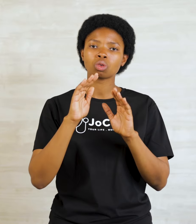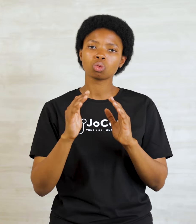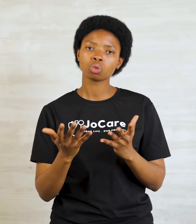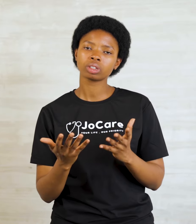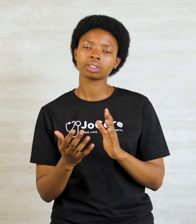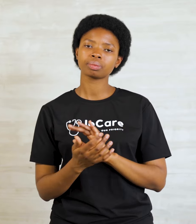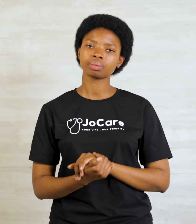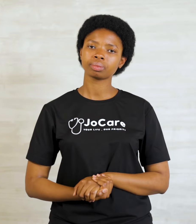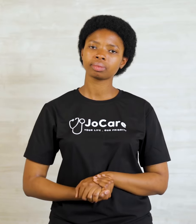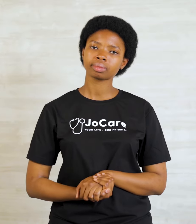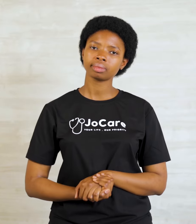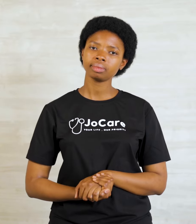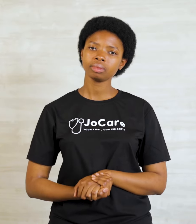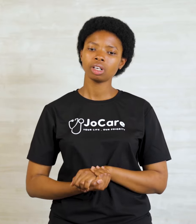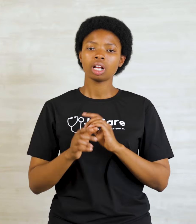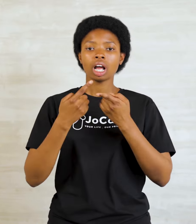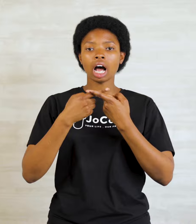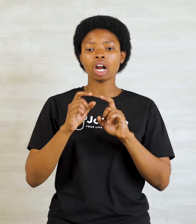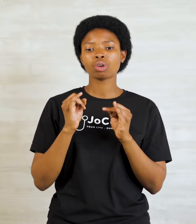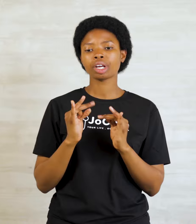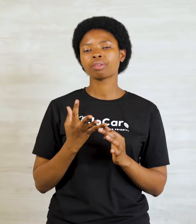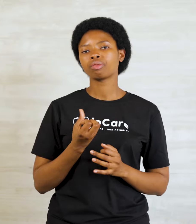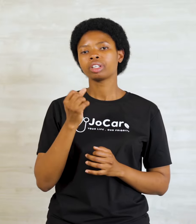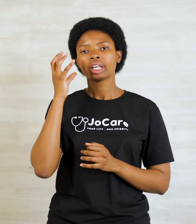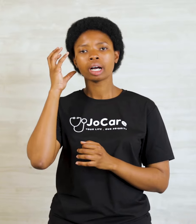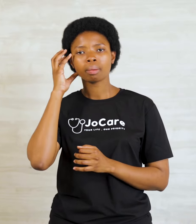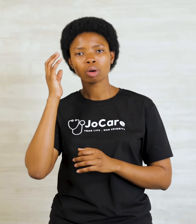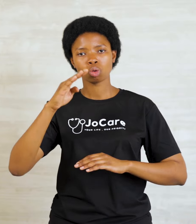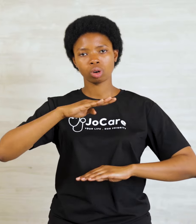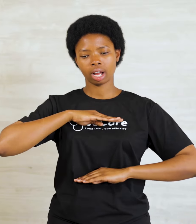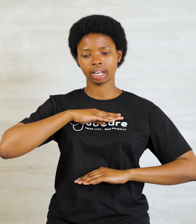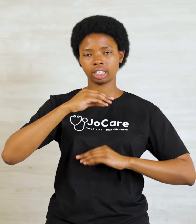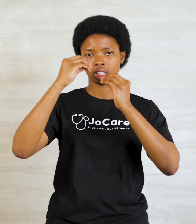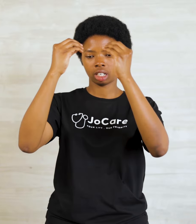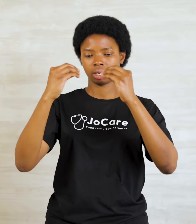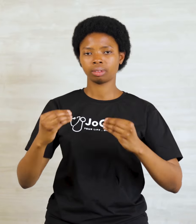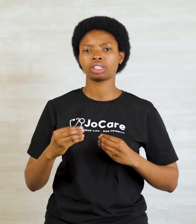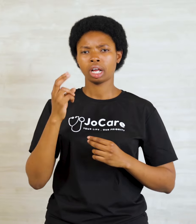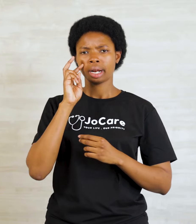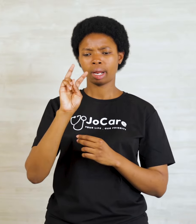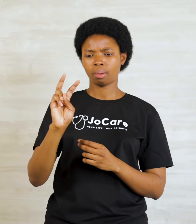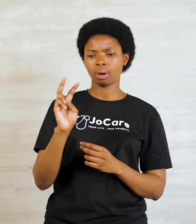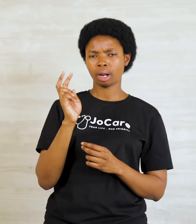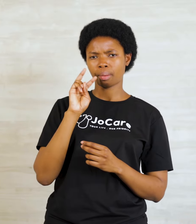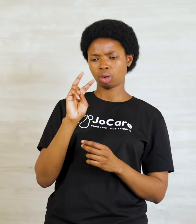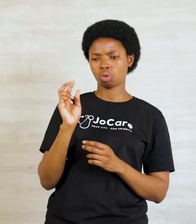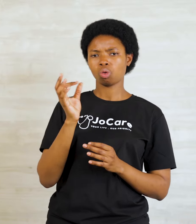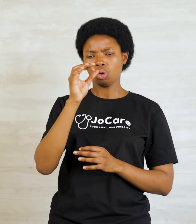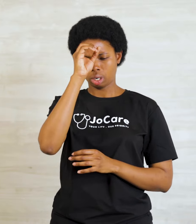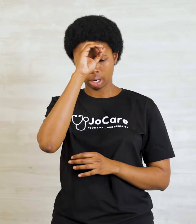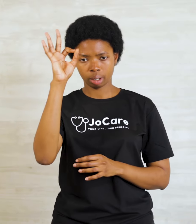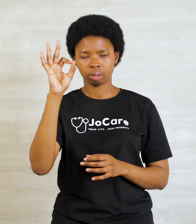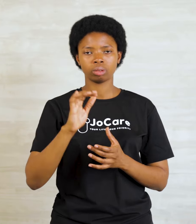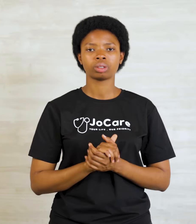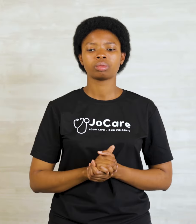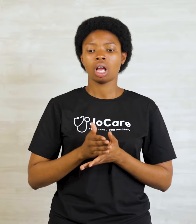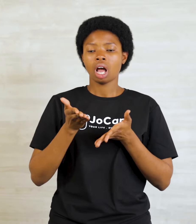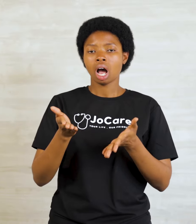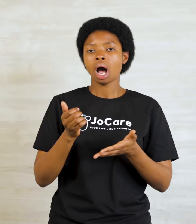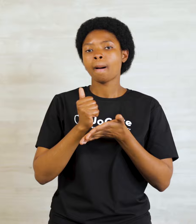gute ariko mfite amakuru ahagije narabyigishijweho ndabibona mbone ko bitantunguye ahangaha